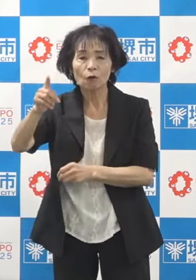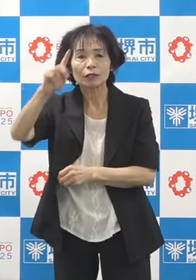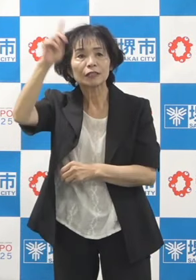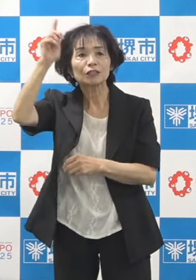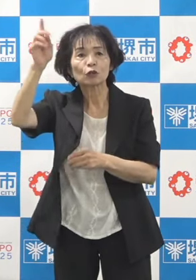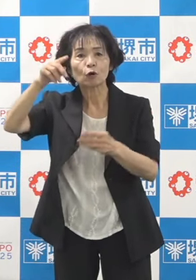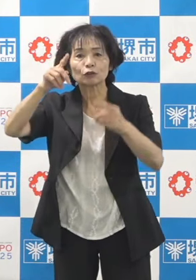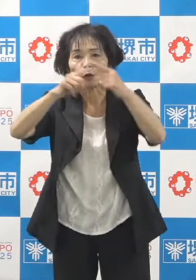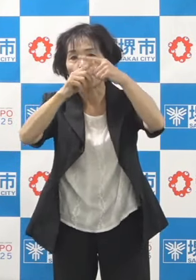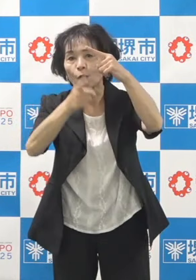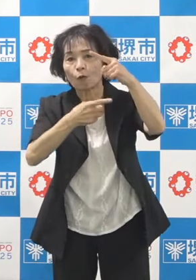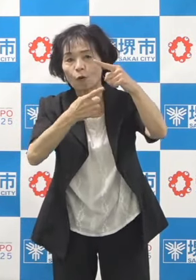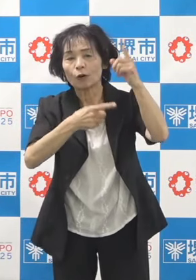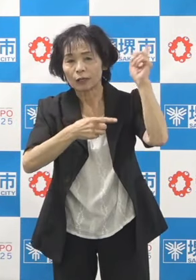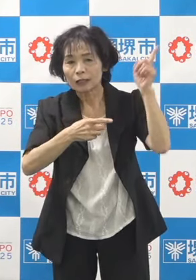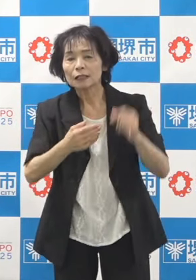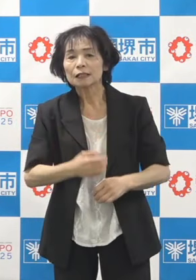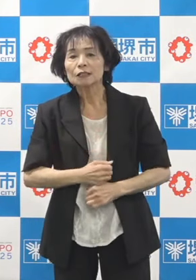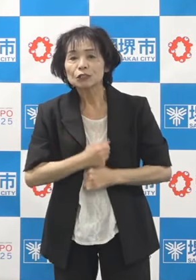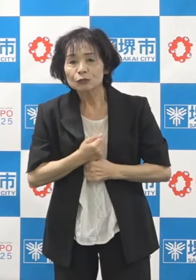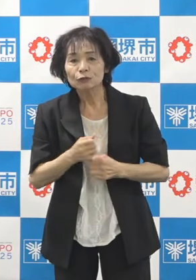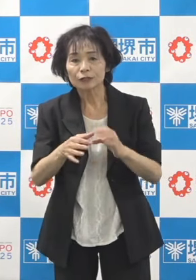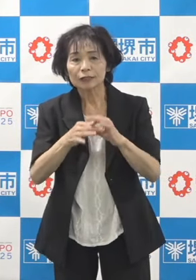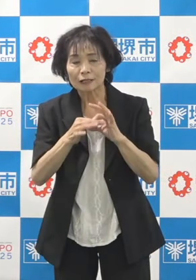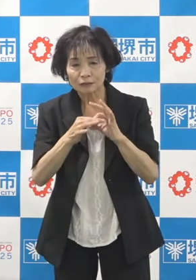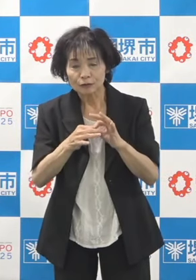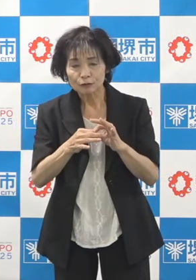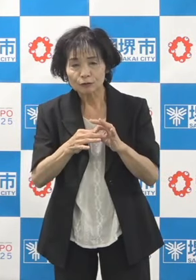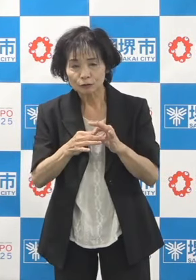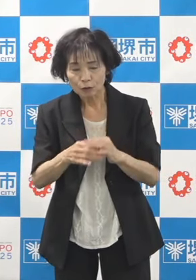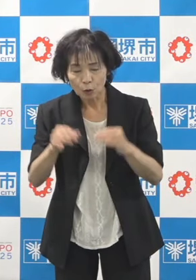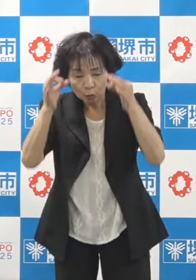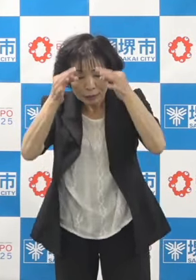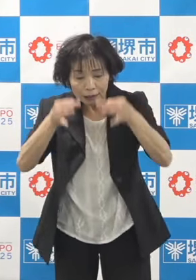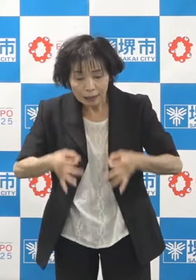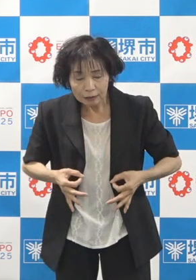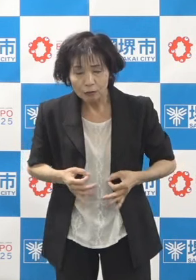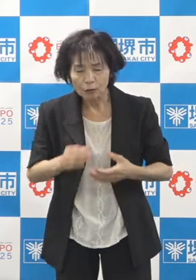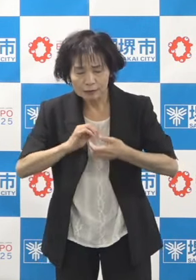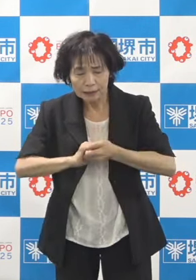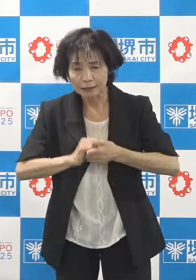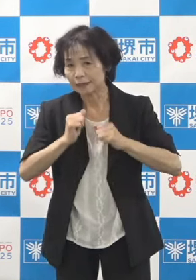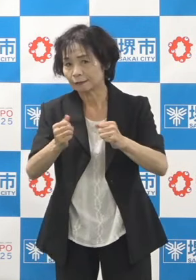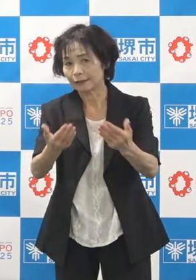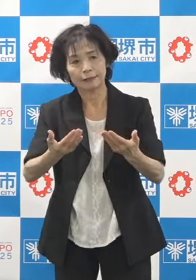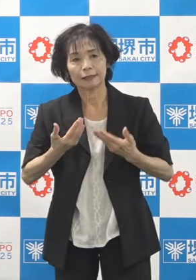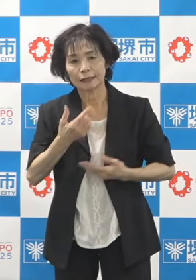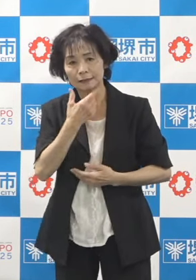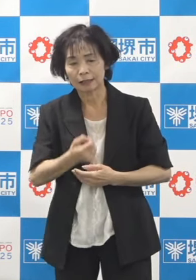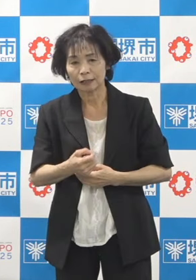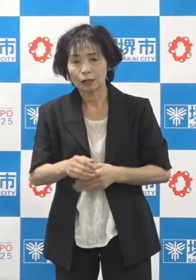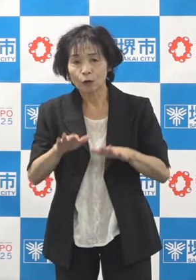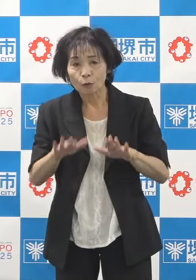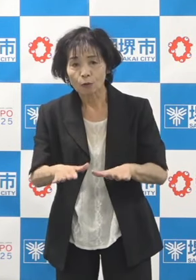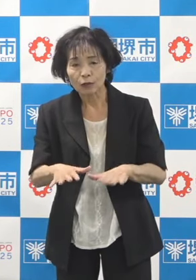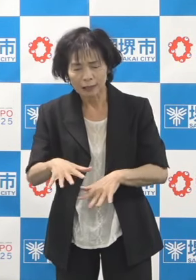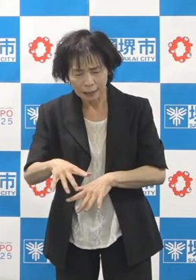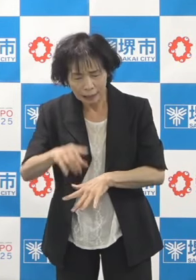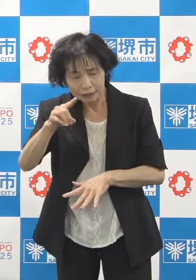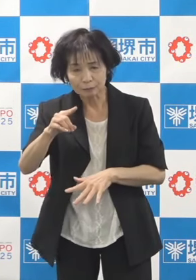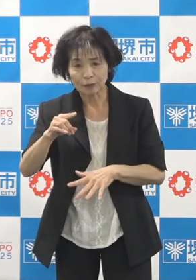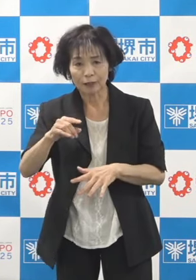この注意に関する臨時情報に関する振り返りをぜひやっていただきたいと思いますね。今回初めてのことというの